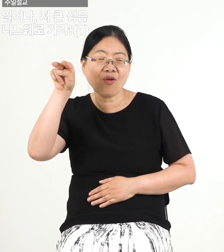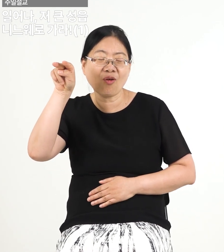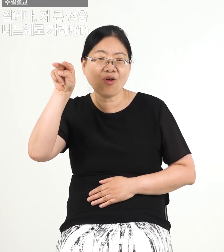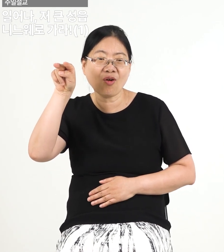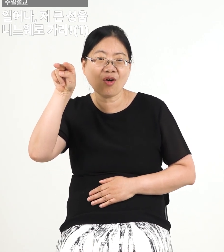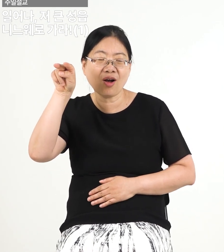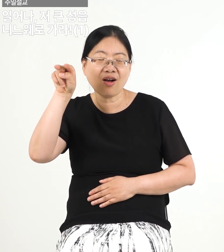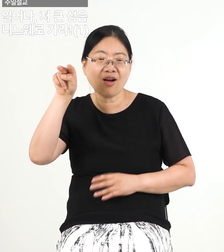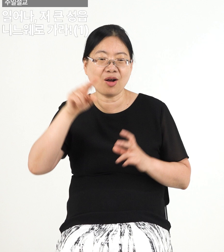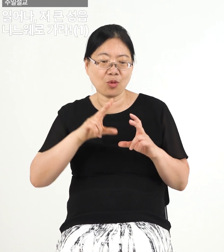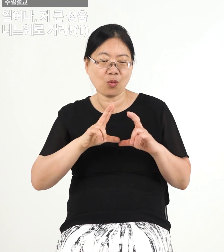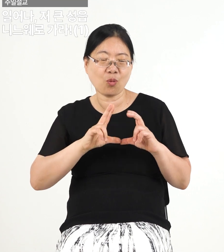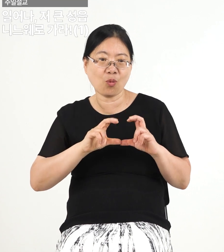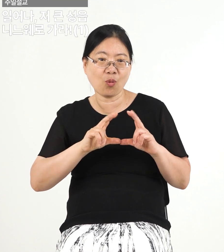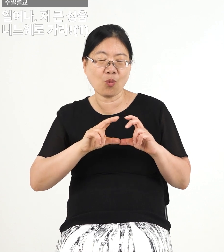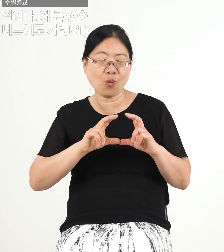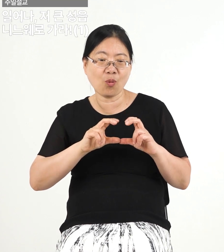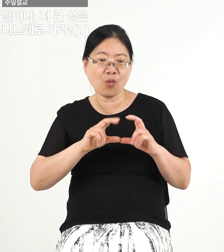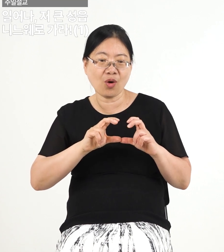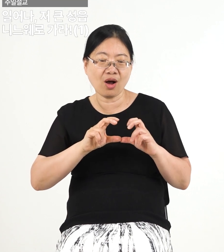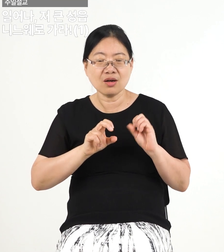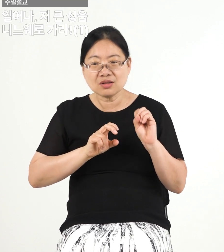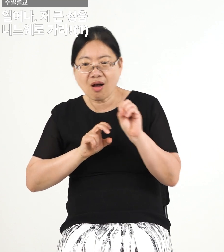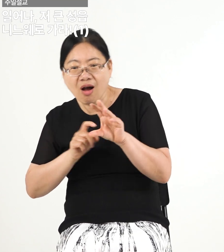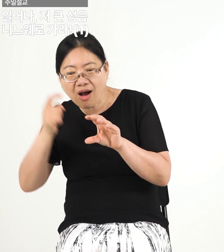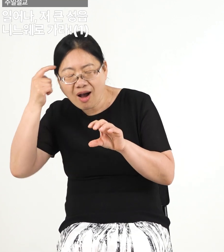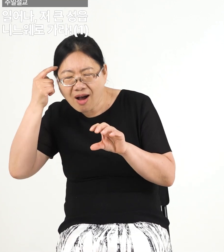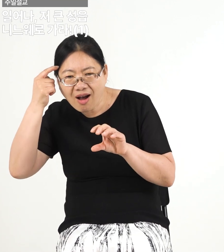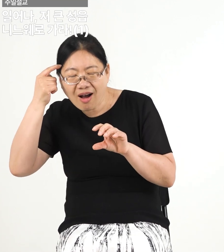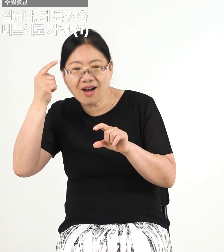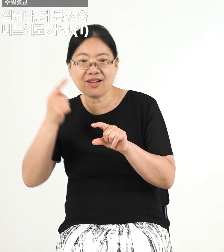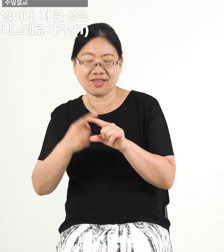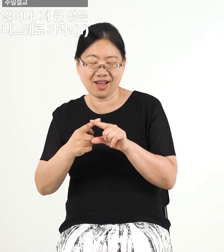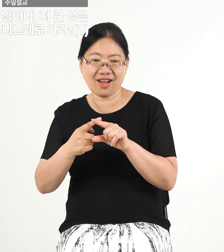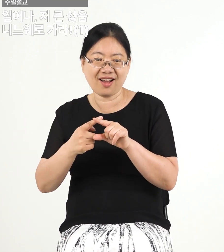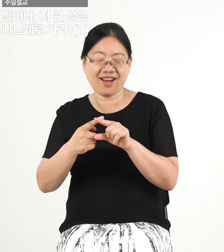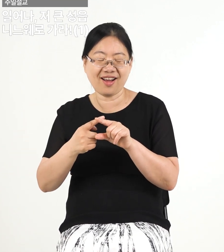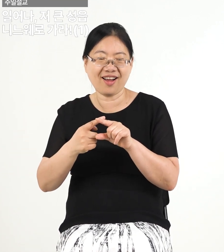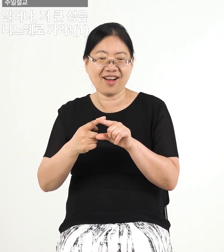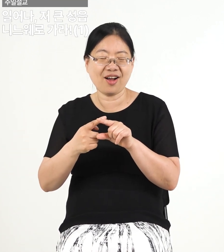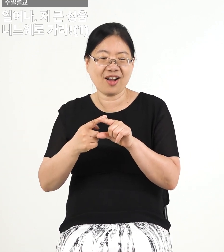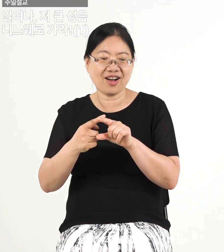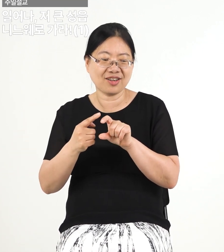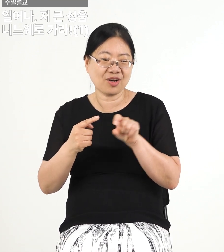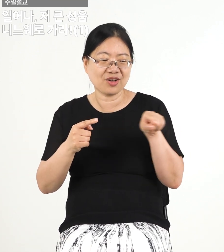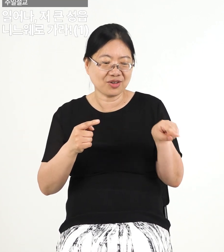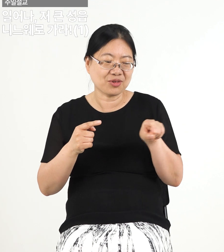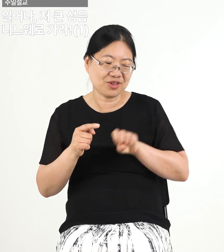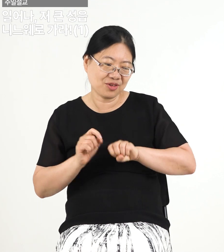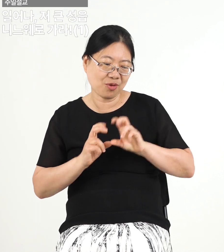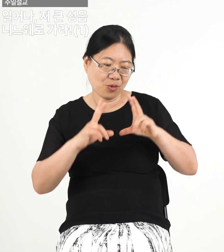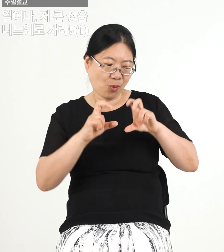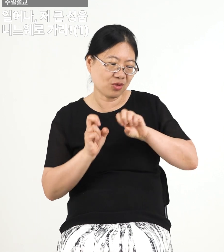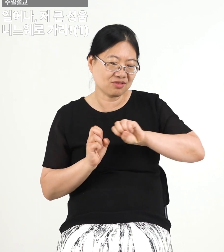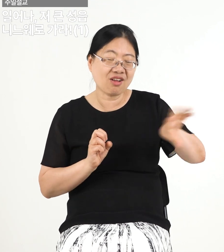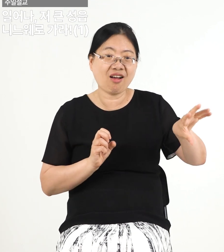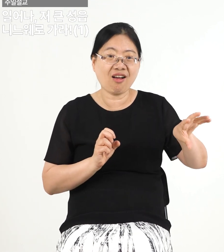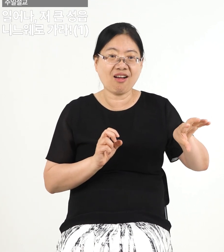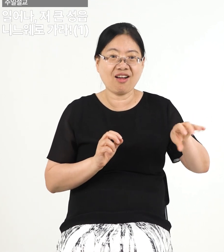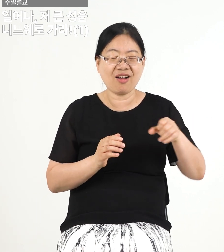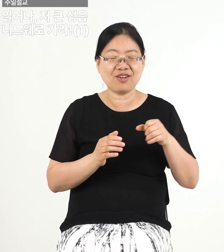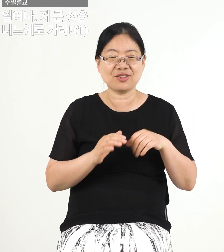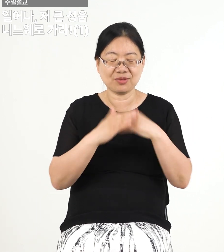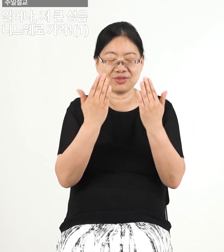저쪽에 패스를 할 것처럼 시선으로 속이는 거죠. 그리고 일로 해버려요. 그러면